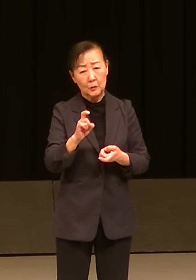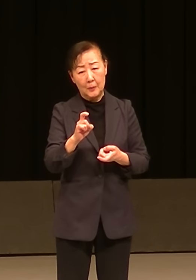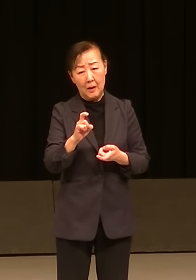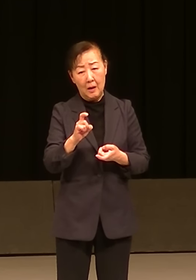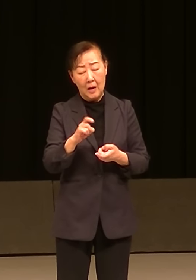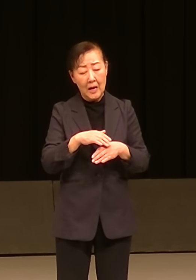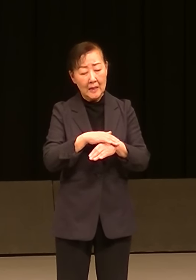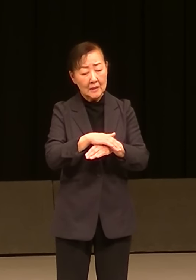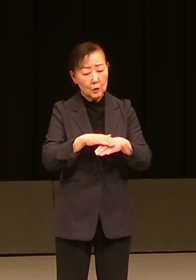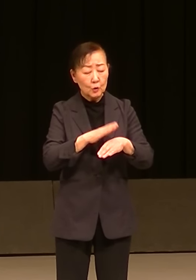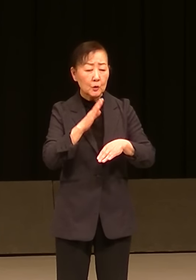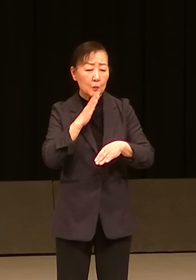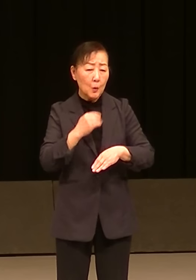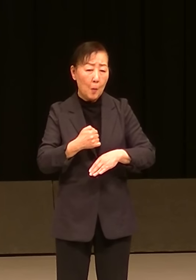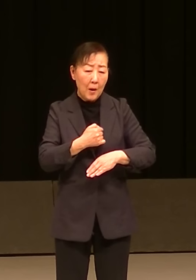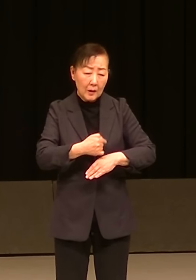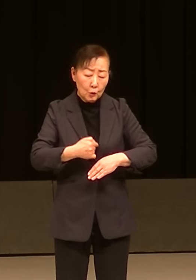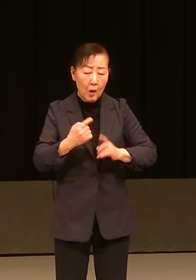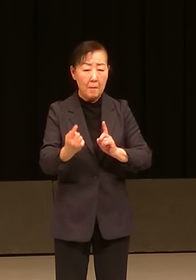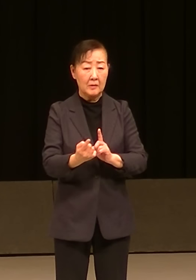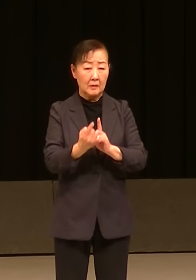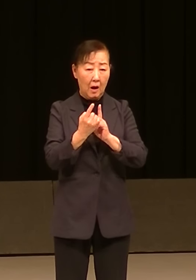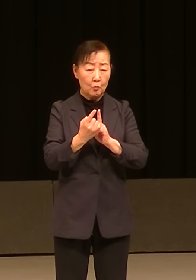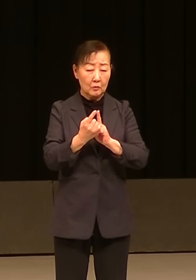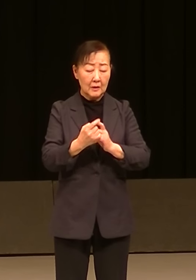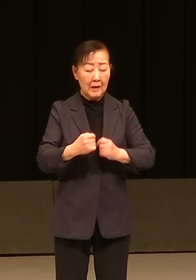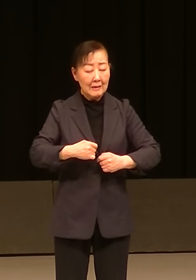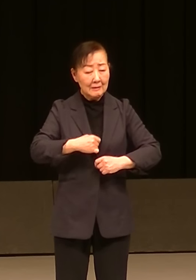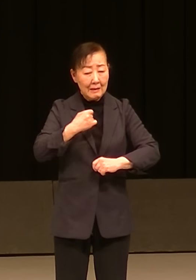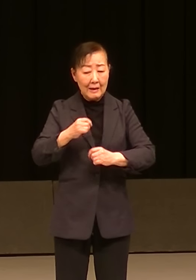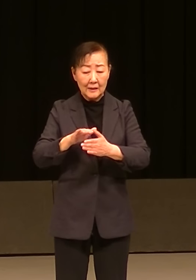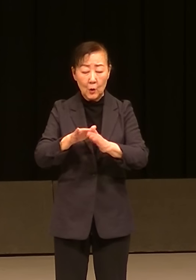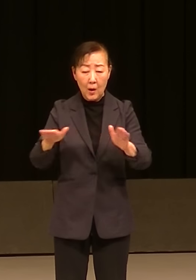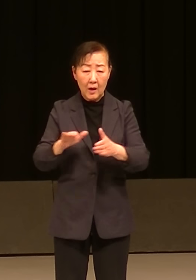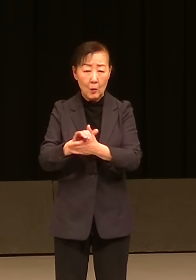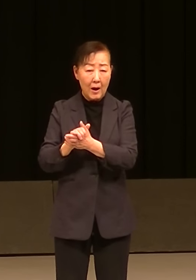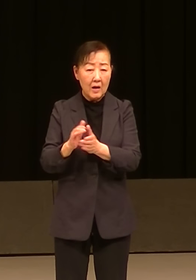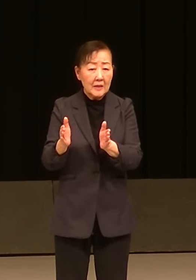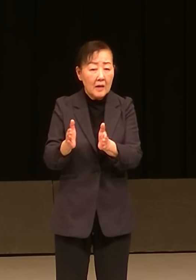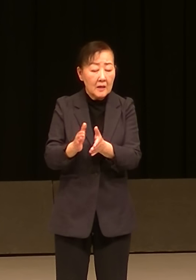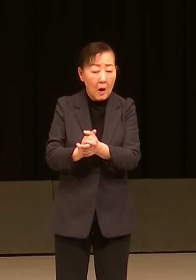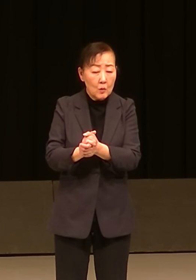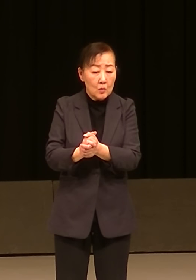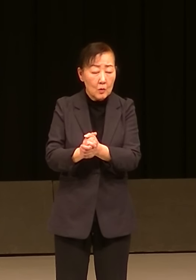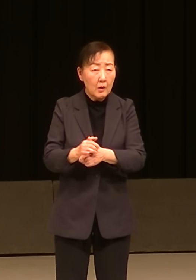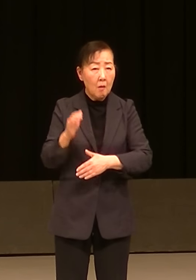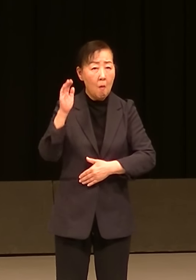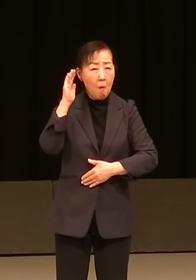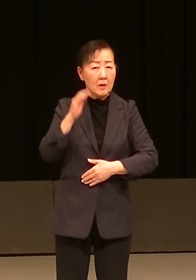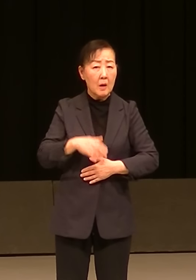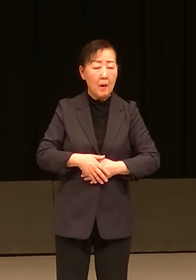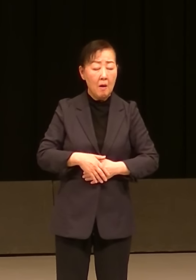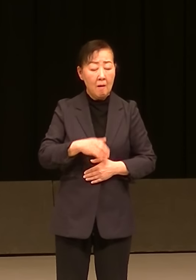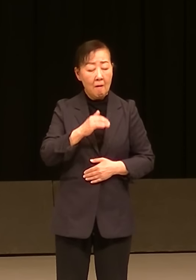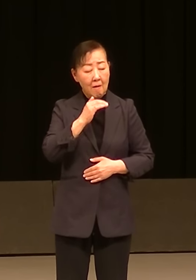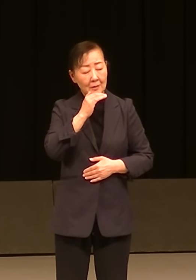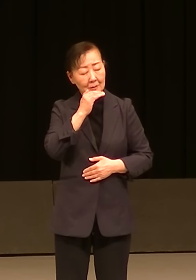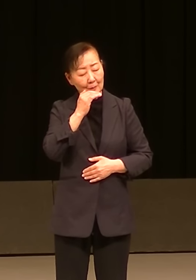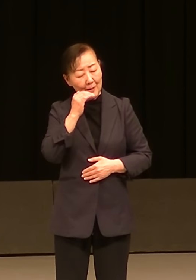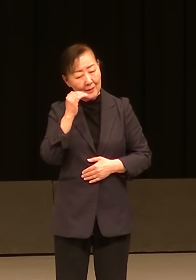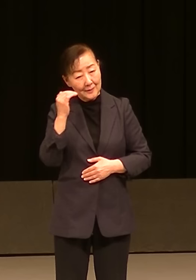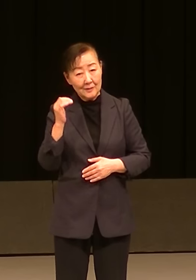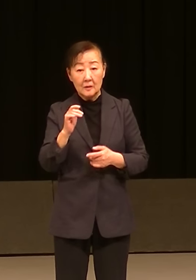しみと誠が巡り合い、正義と平和が抱き合う、これを聞けばなんと素晴らしい、言葉